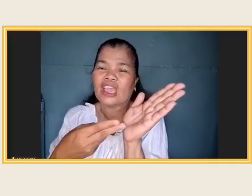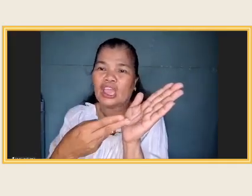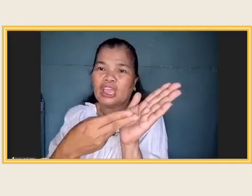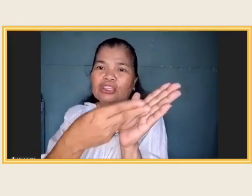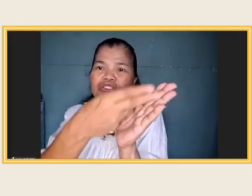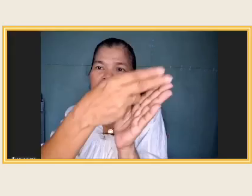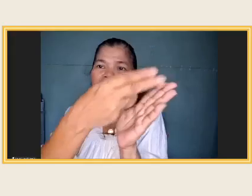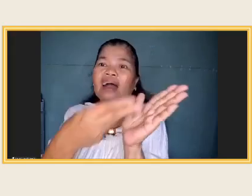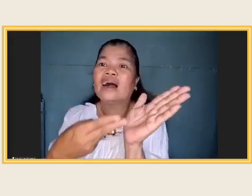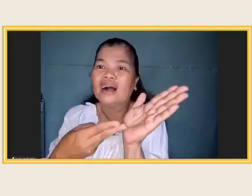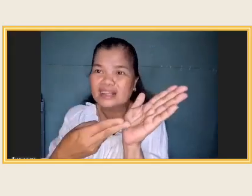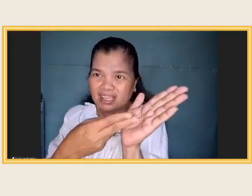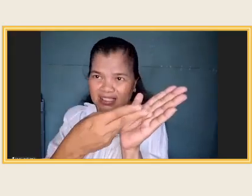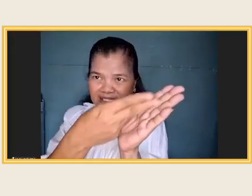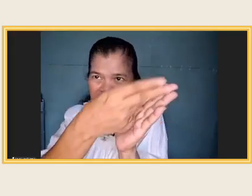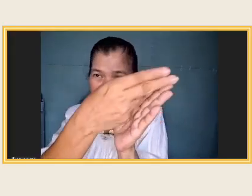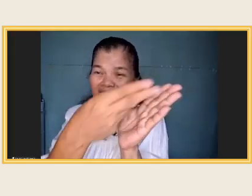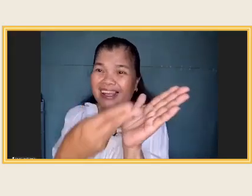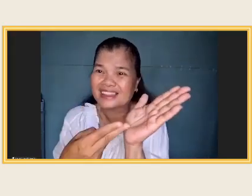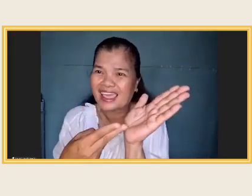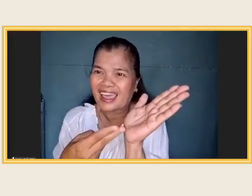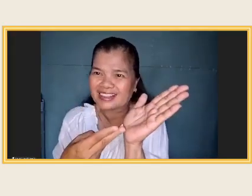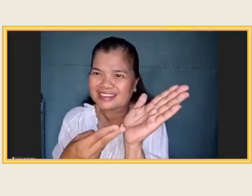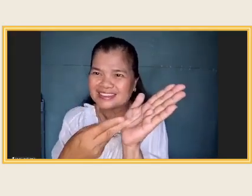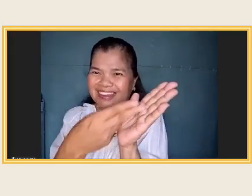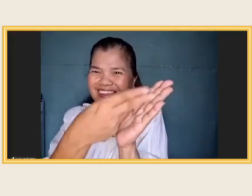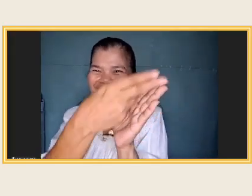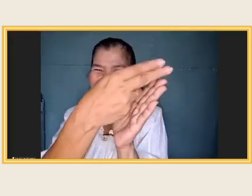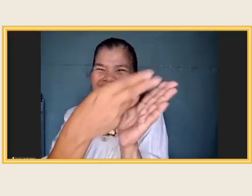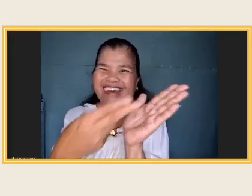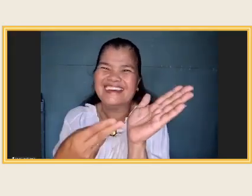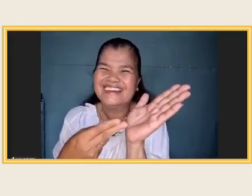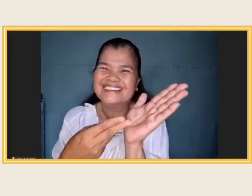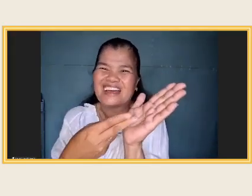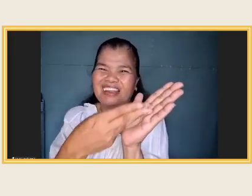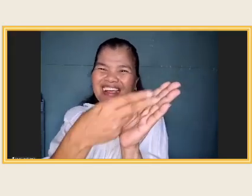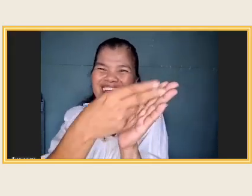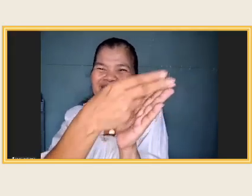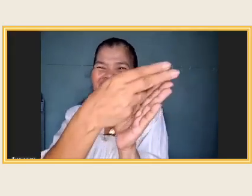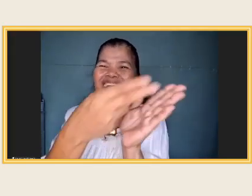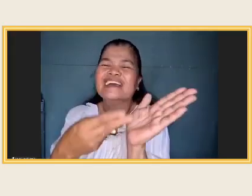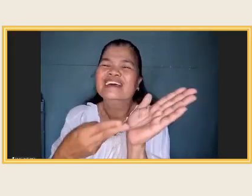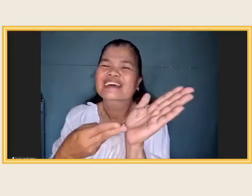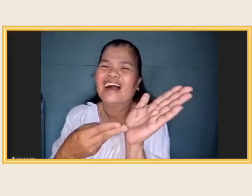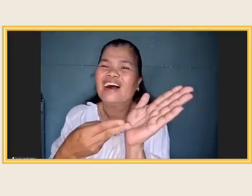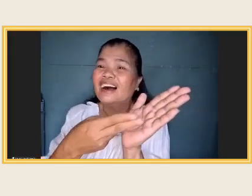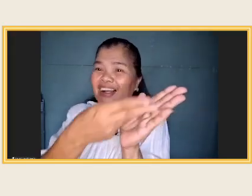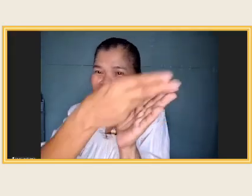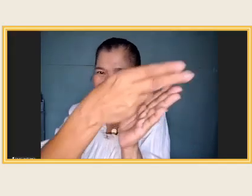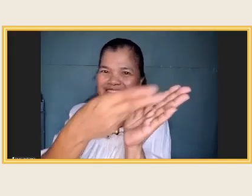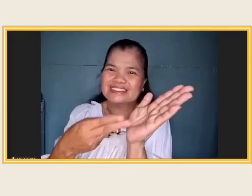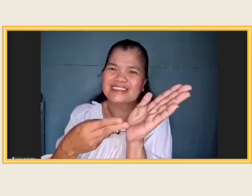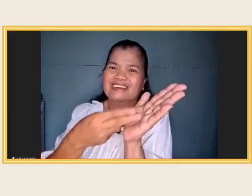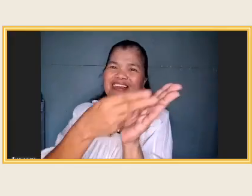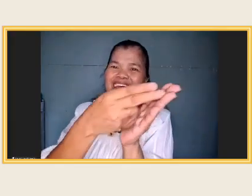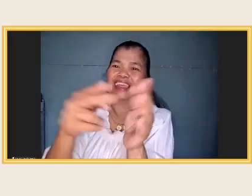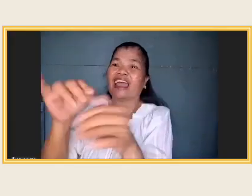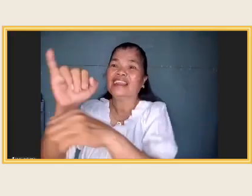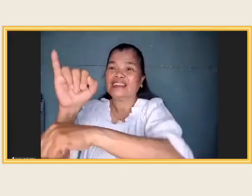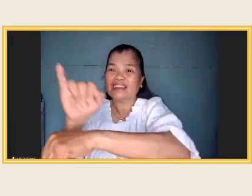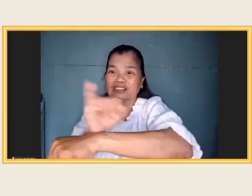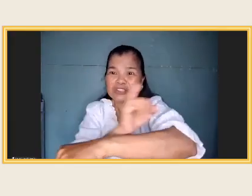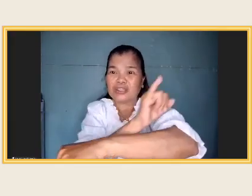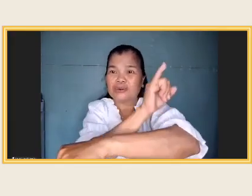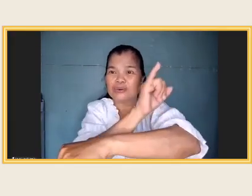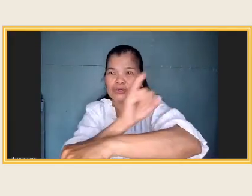silent H. Honest. Silent H. Sabi ng iba. Honest. Okay.